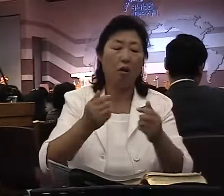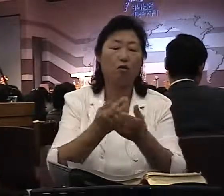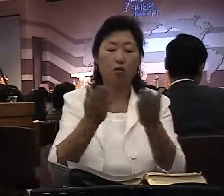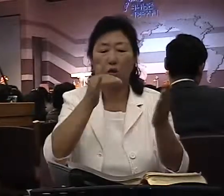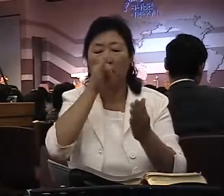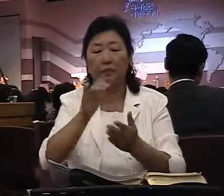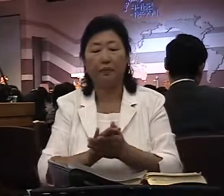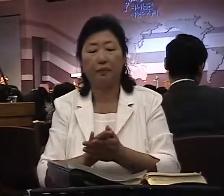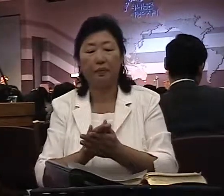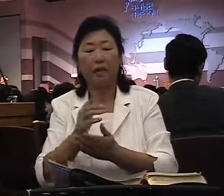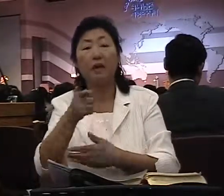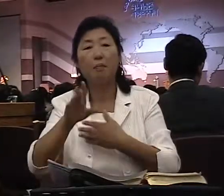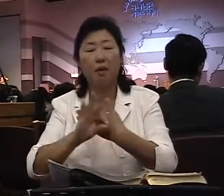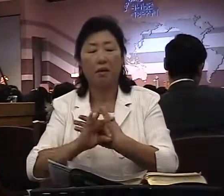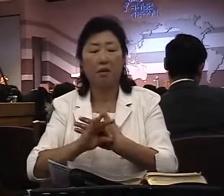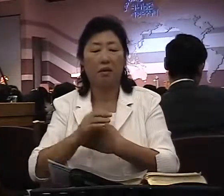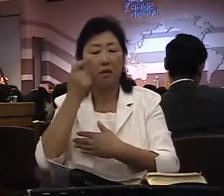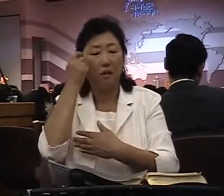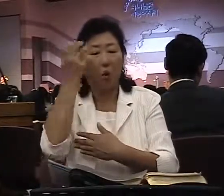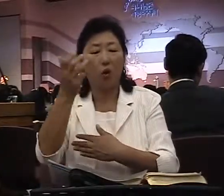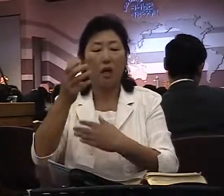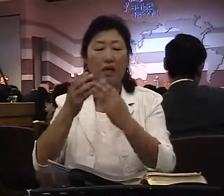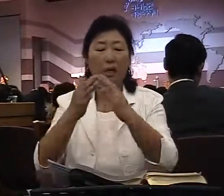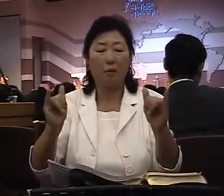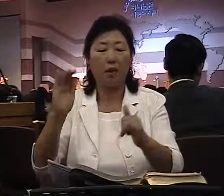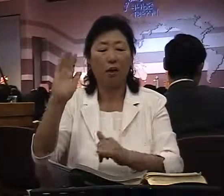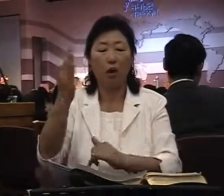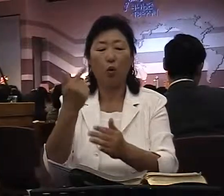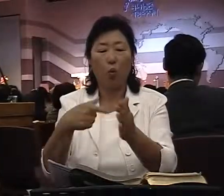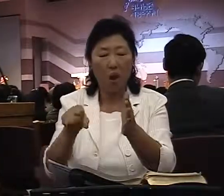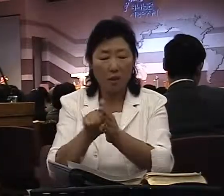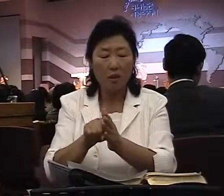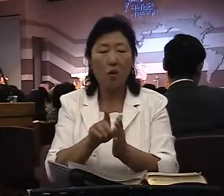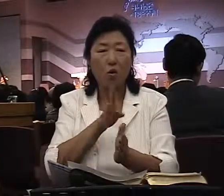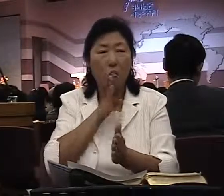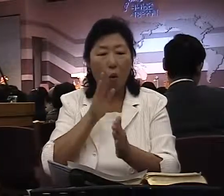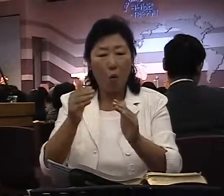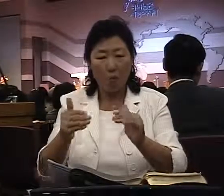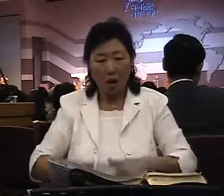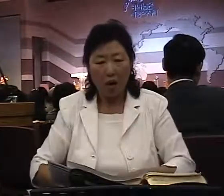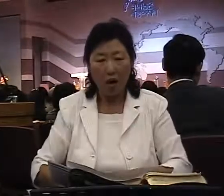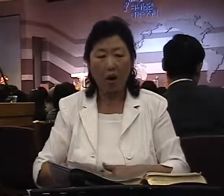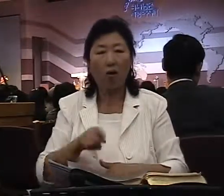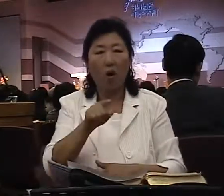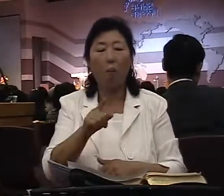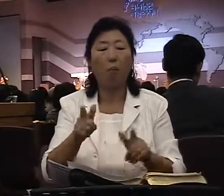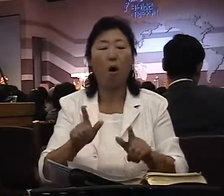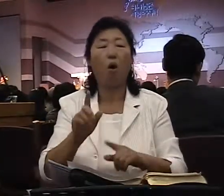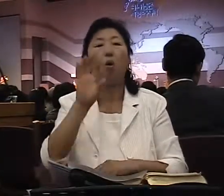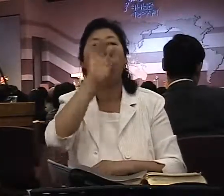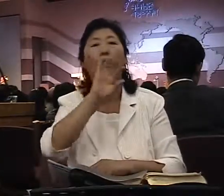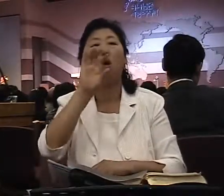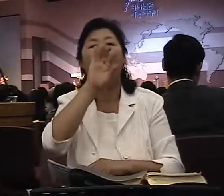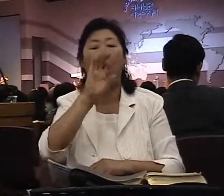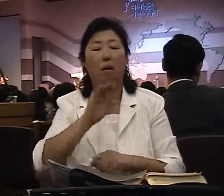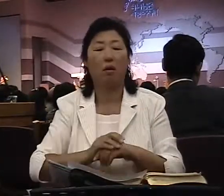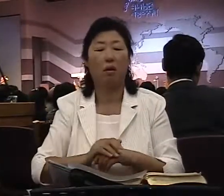그렇다면 그 성령의 사람이 되기 위해서 우리에게 꼭 필요한 것이 훈련이라는 것을 잊지 말아야 돼요. 옛 모습을